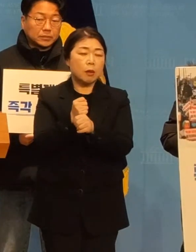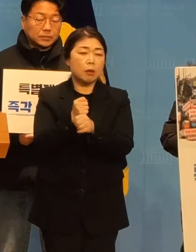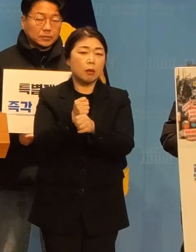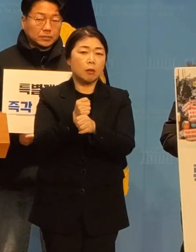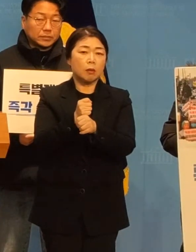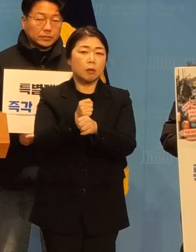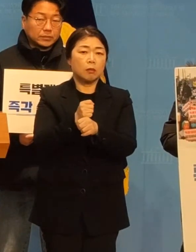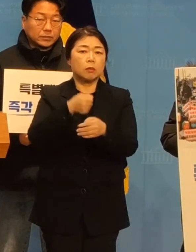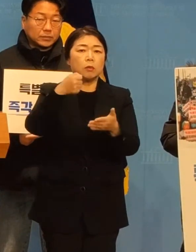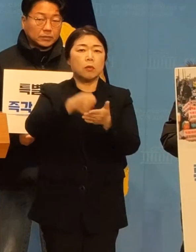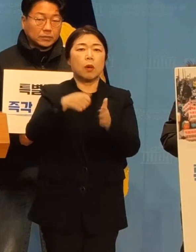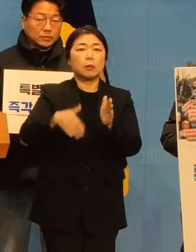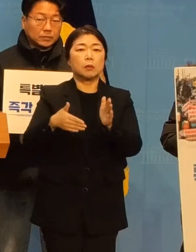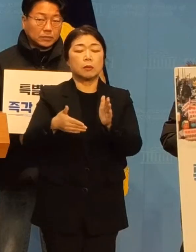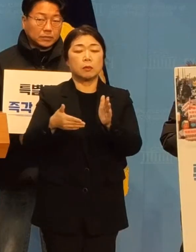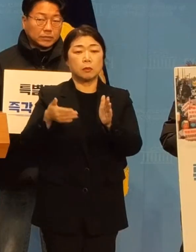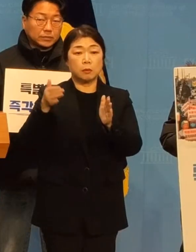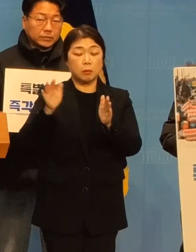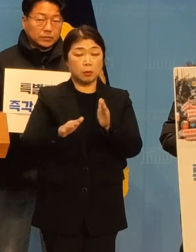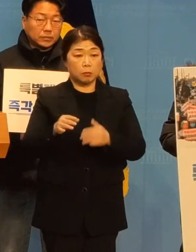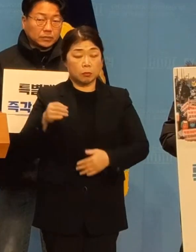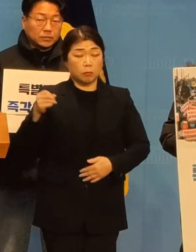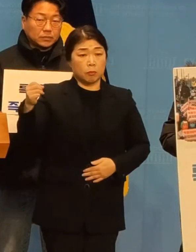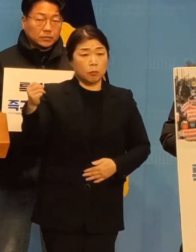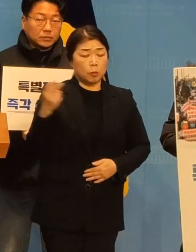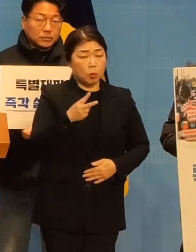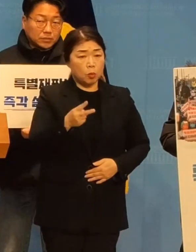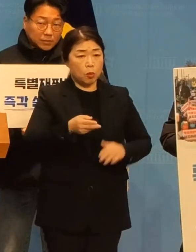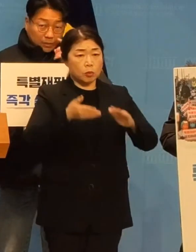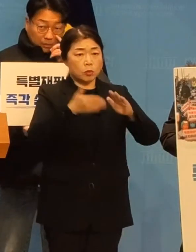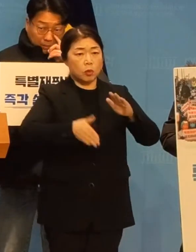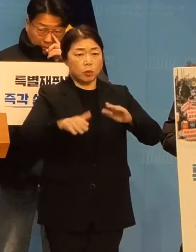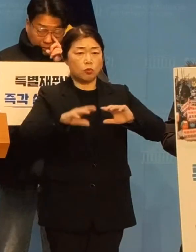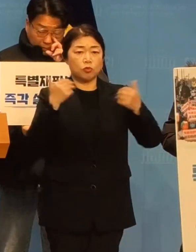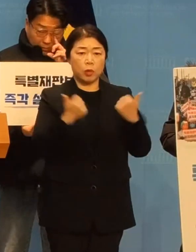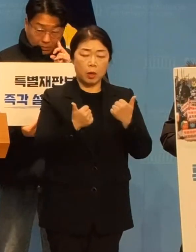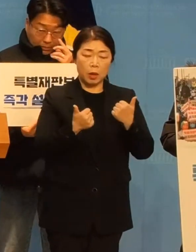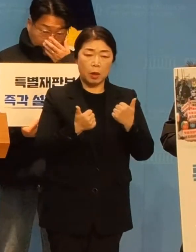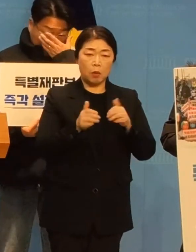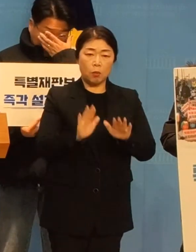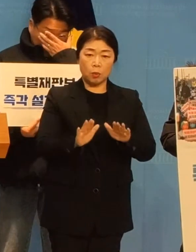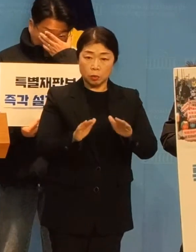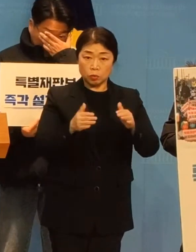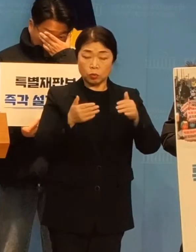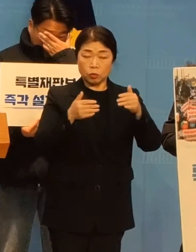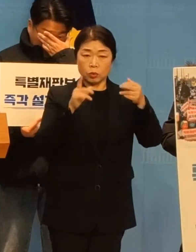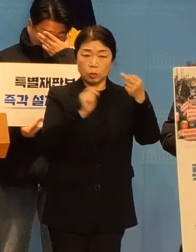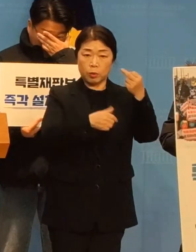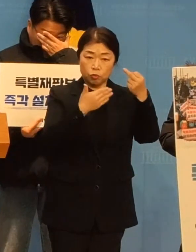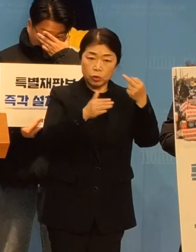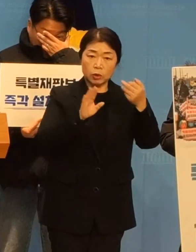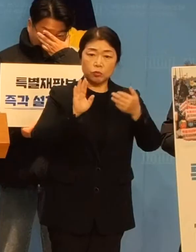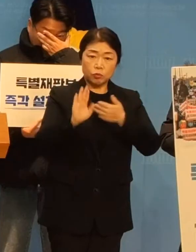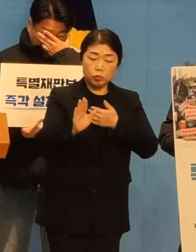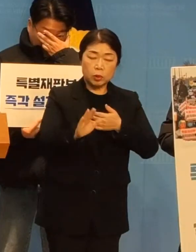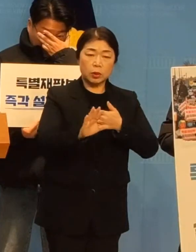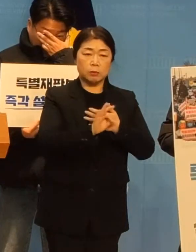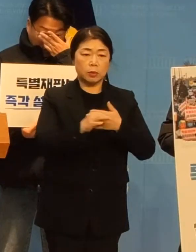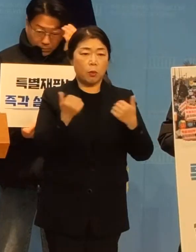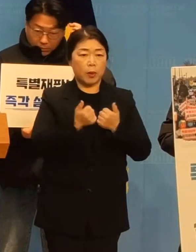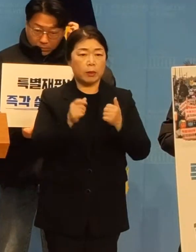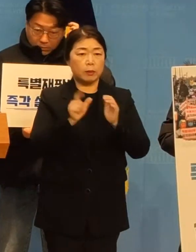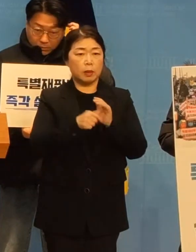것인데, 또다시 정기국회인 9일 안에 상정을 할지 아니면 9일 이후